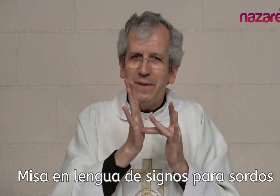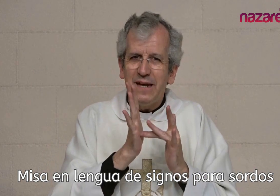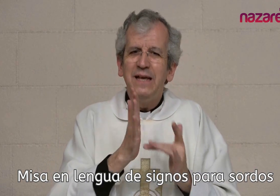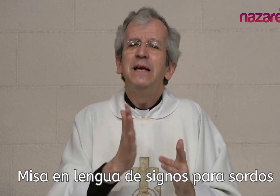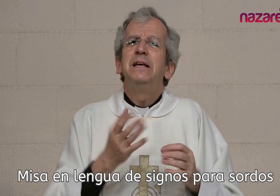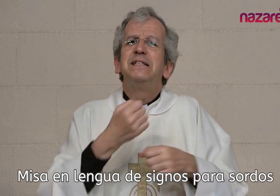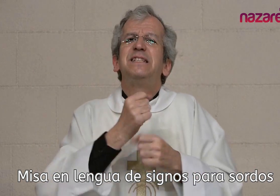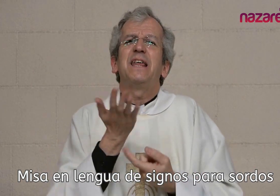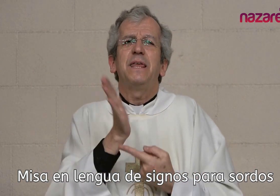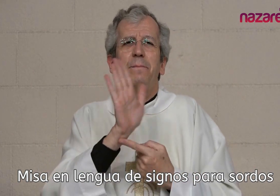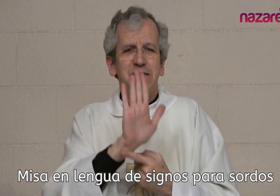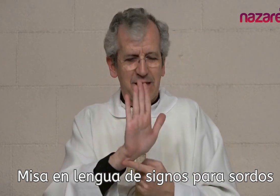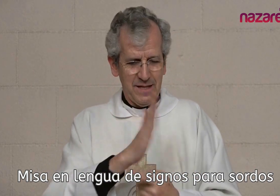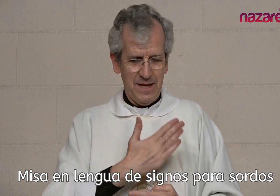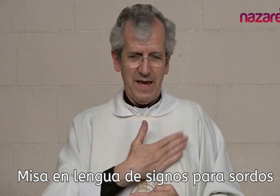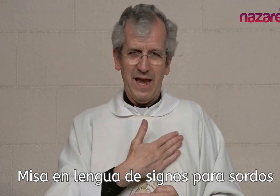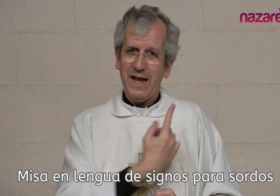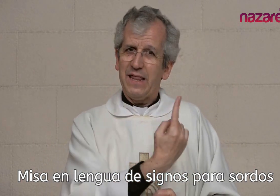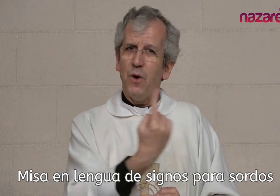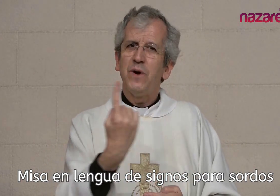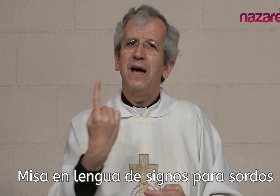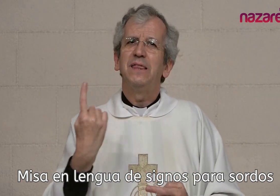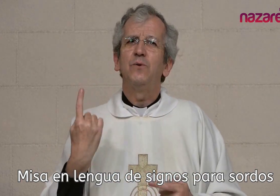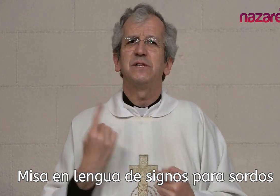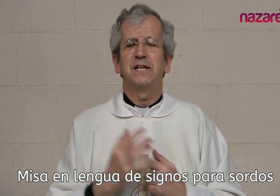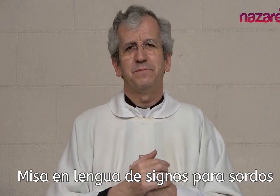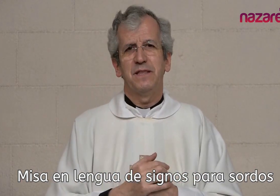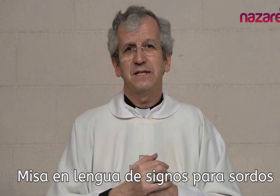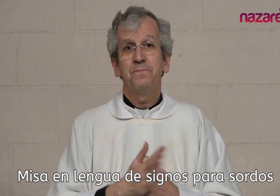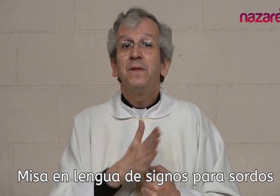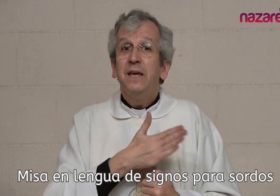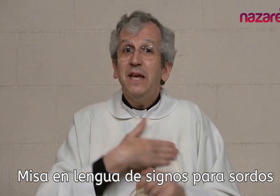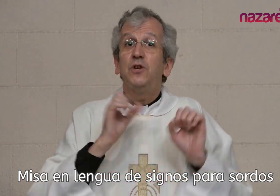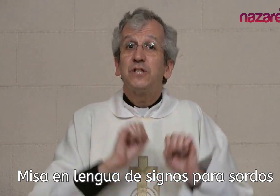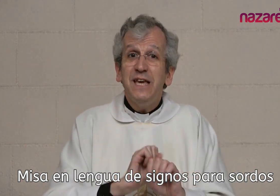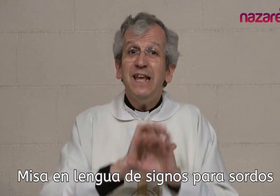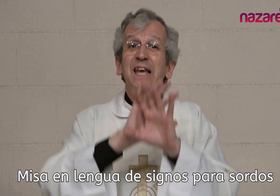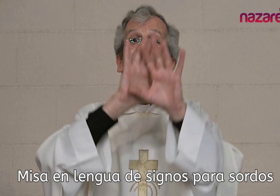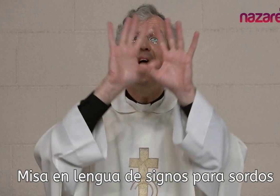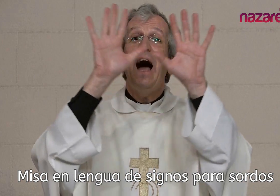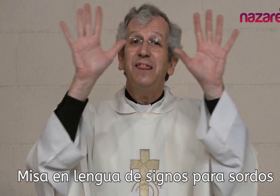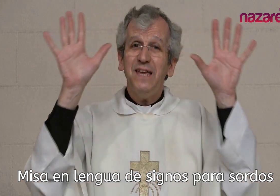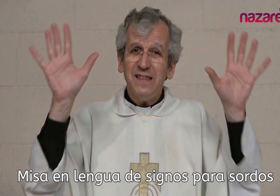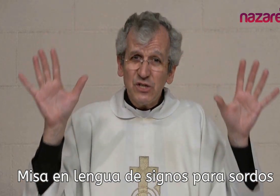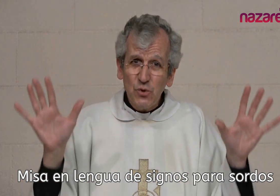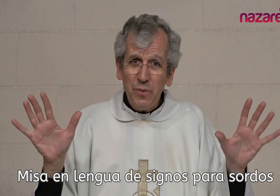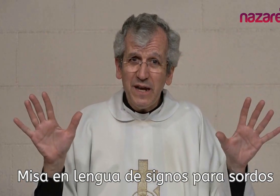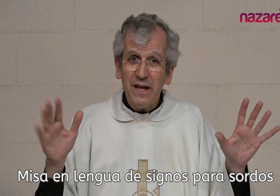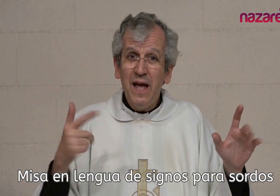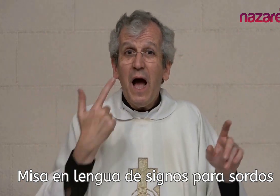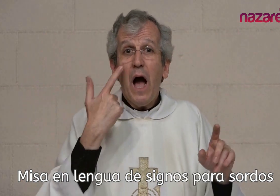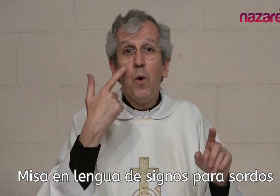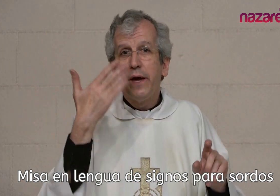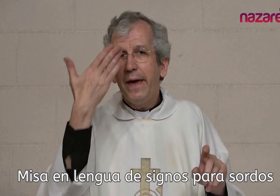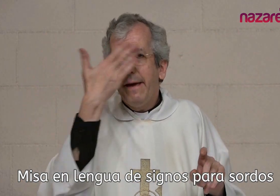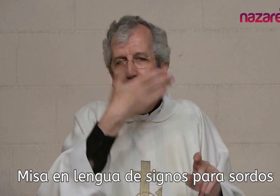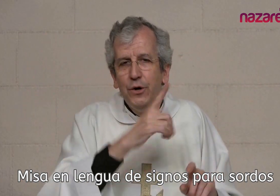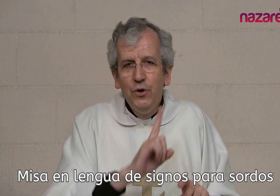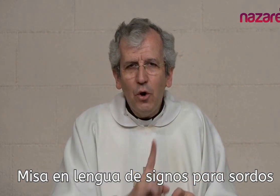también se hace presente en cada una de nuestras vidas. Y nos quiere hacer descubrir, aunque no